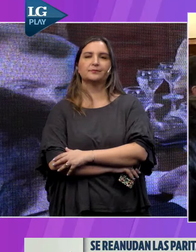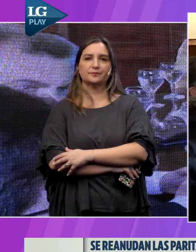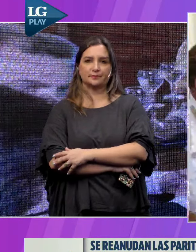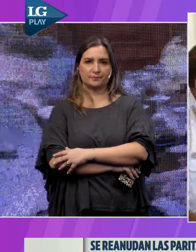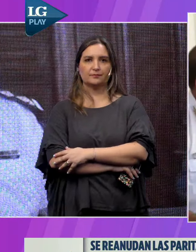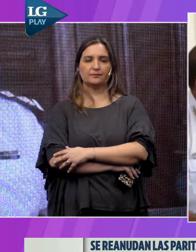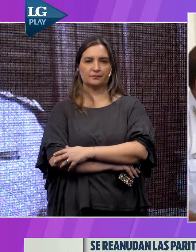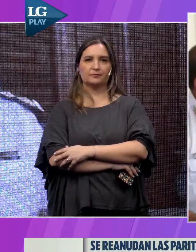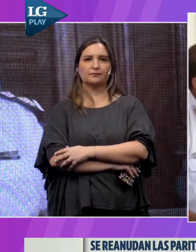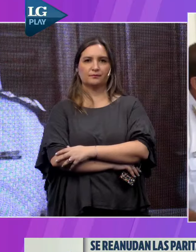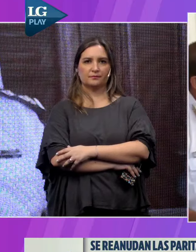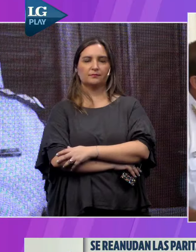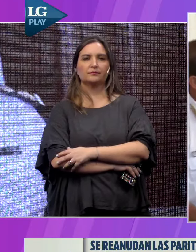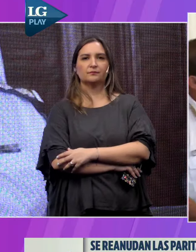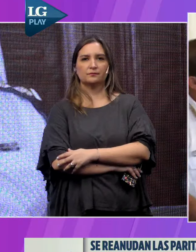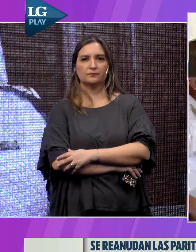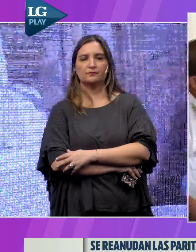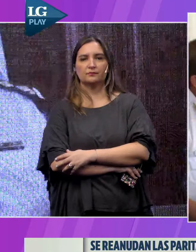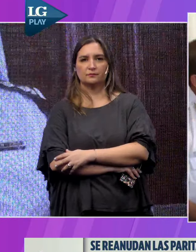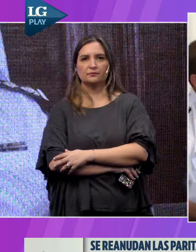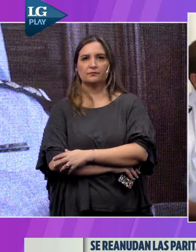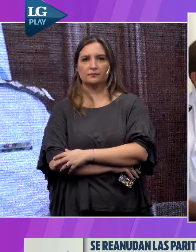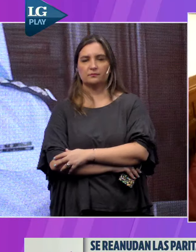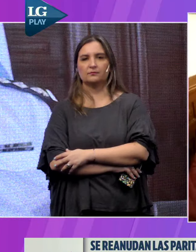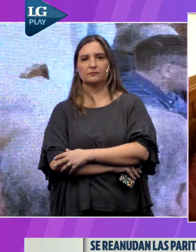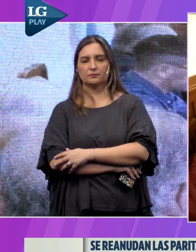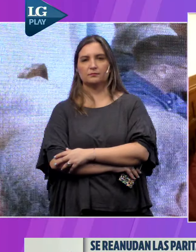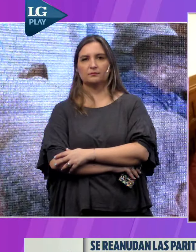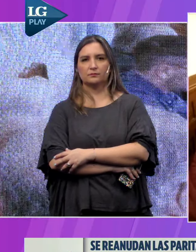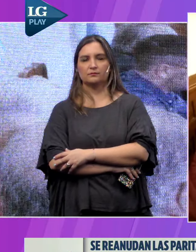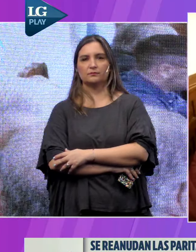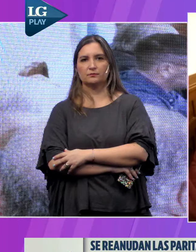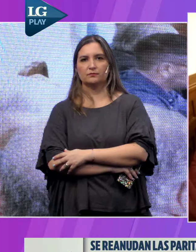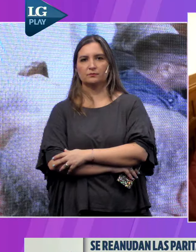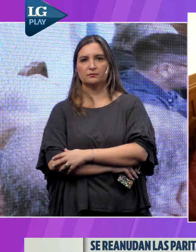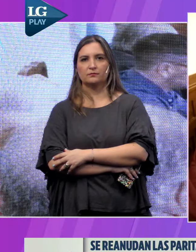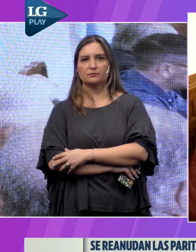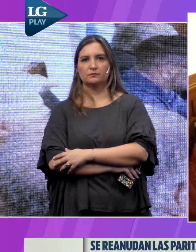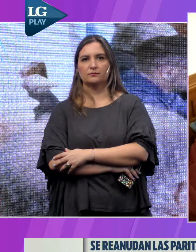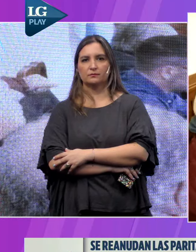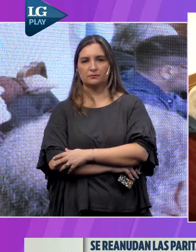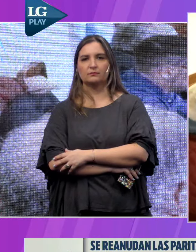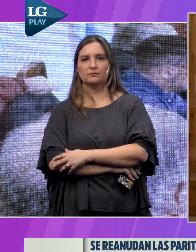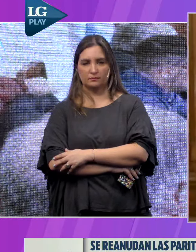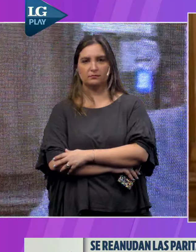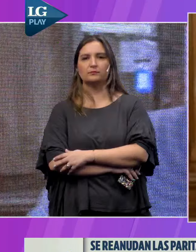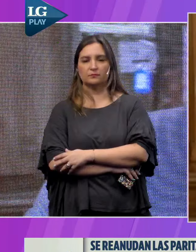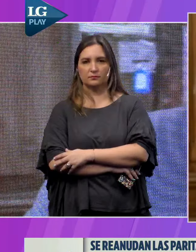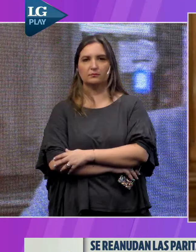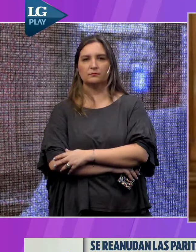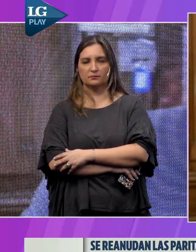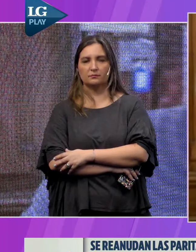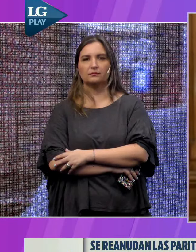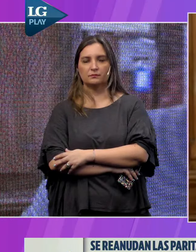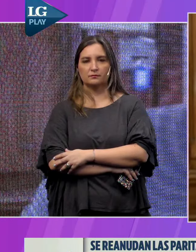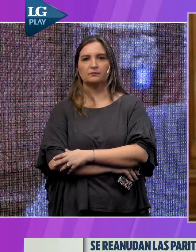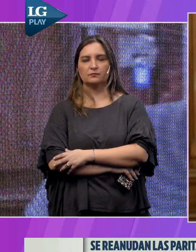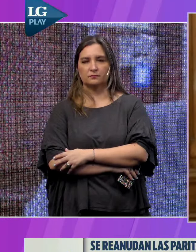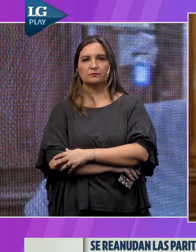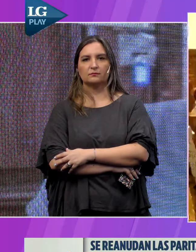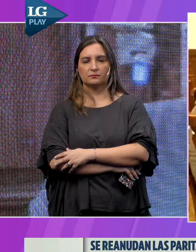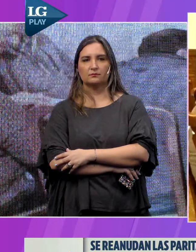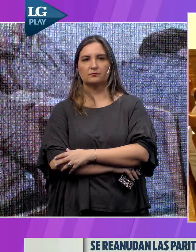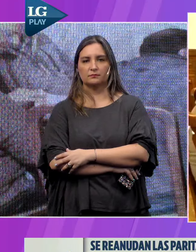cantidades de horas, todo varía de acuerdo a la responsabilidad que tengan dentro de cada uno de